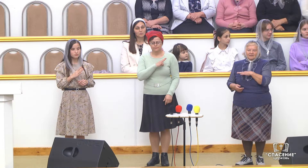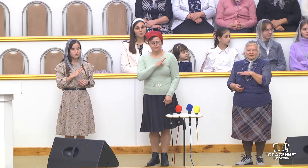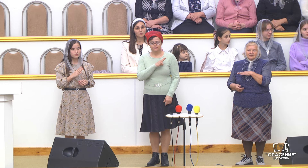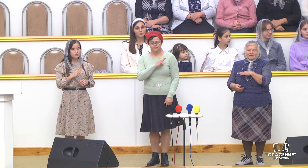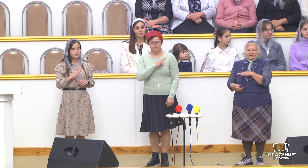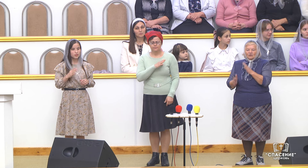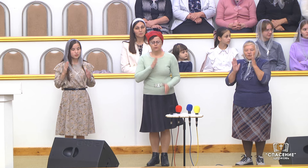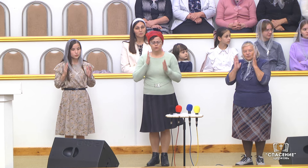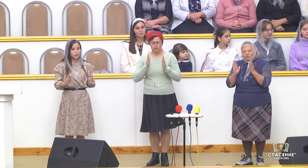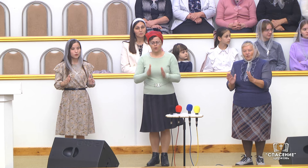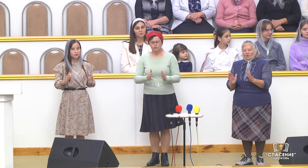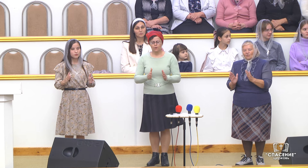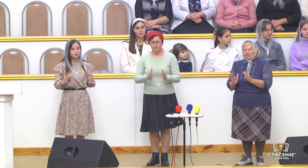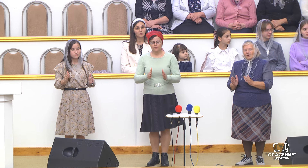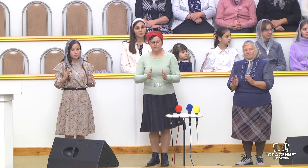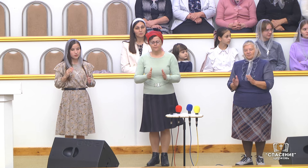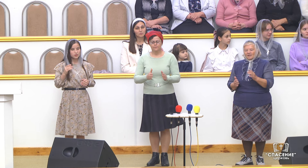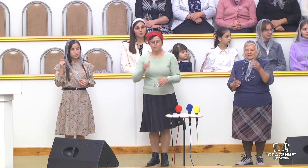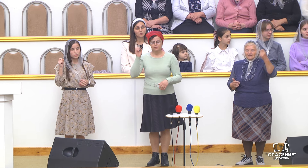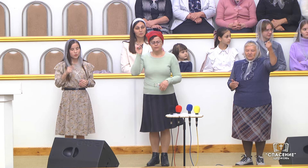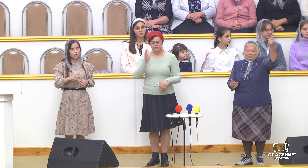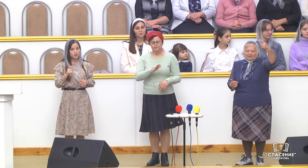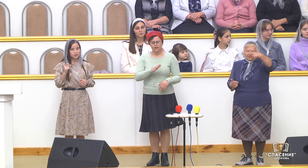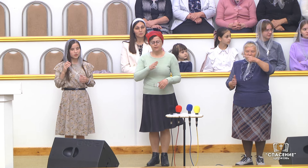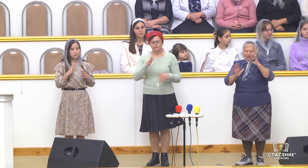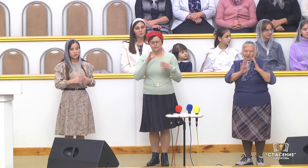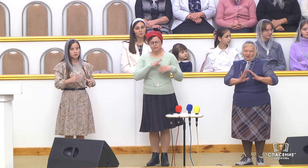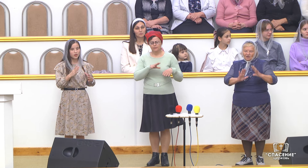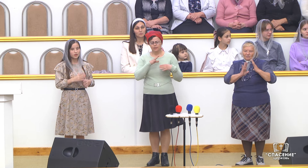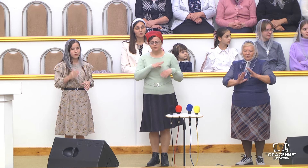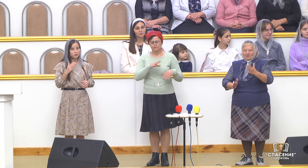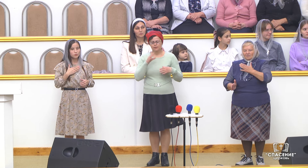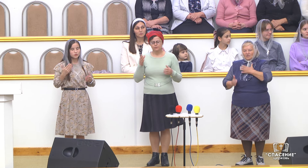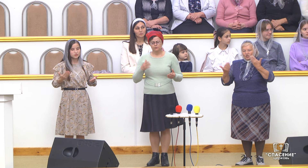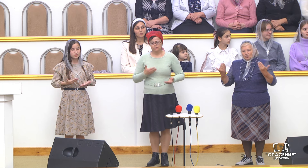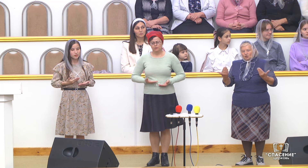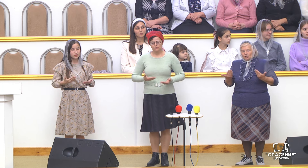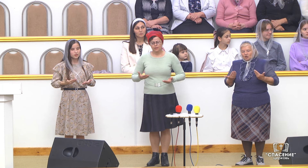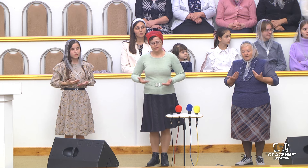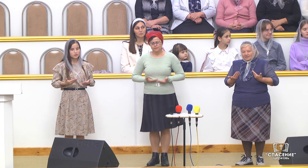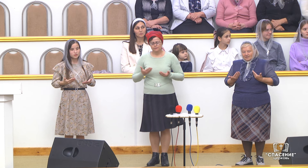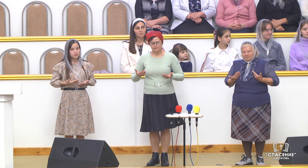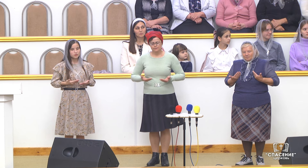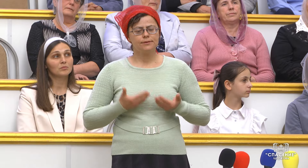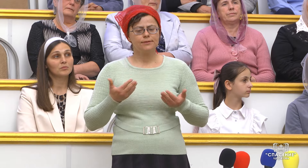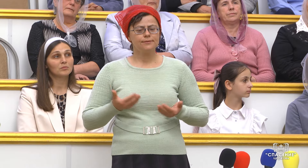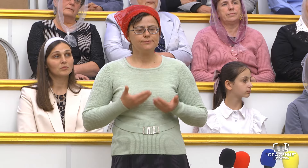Только светит луч надежды мне живой. Ну а